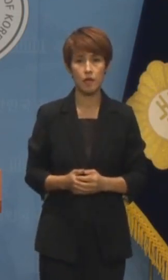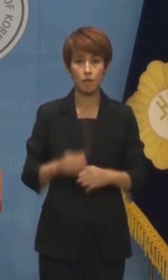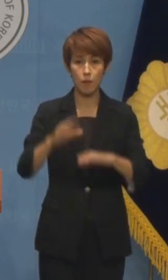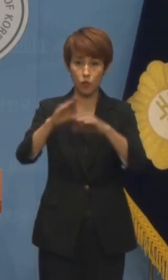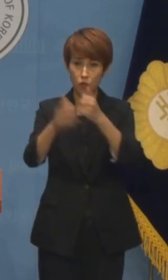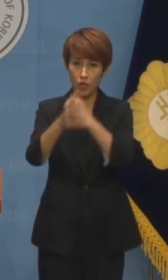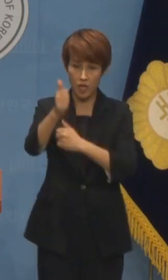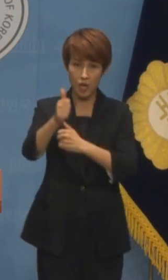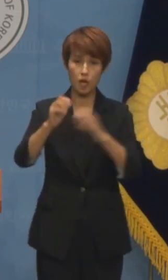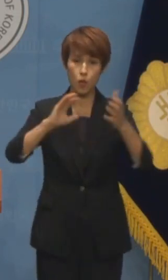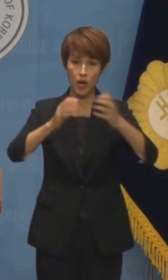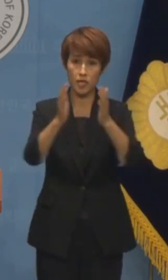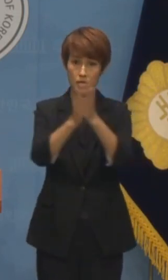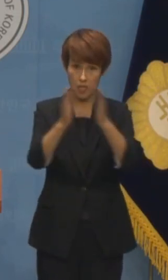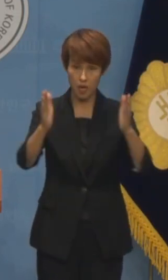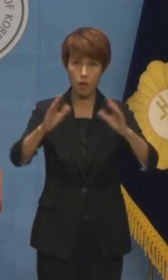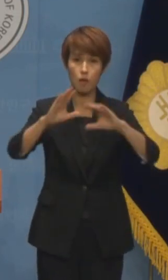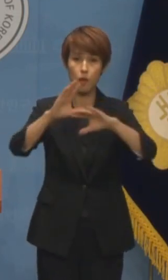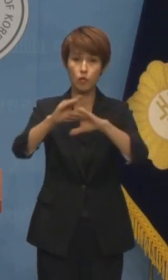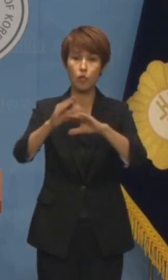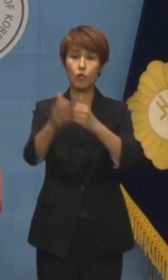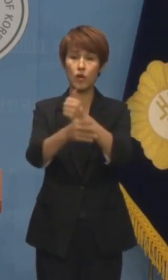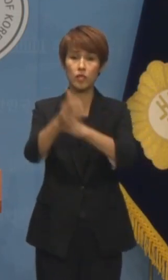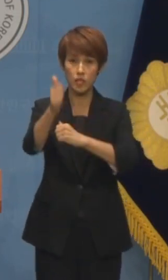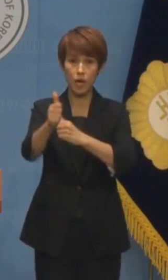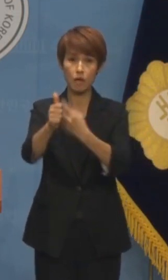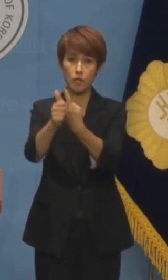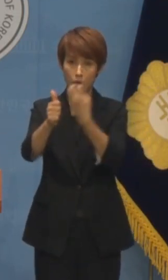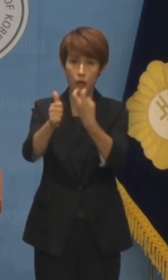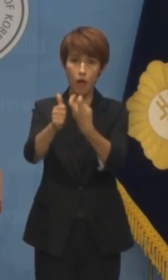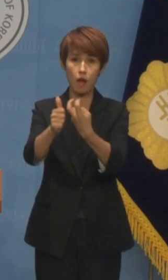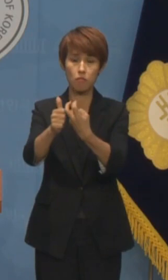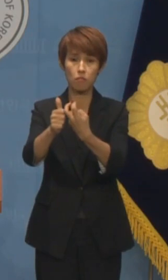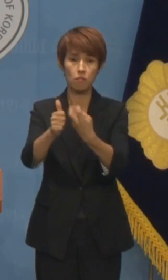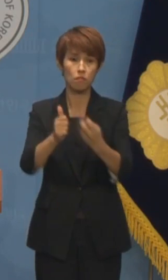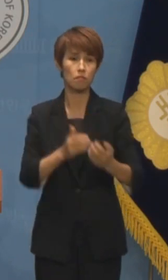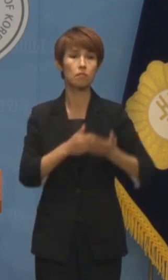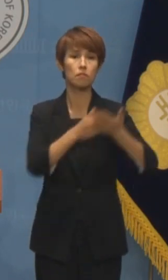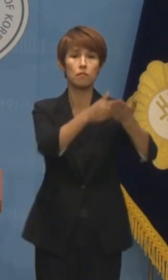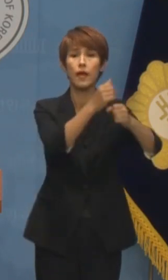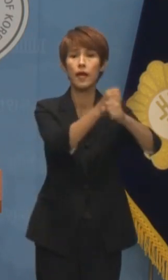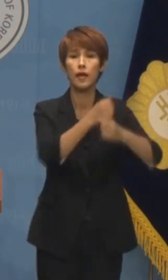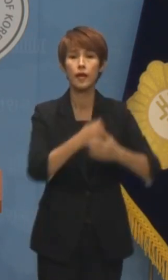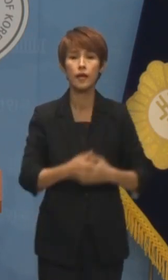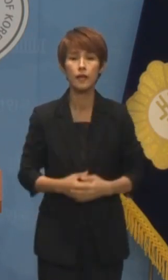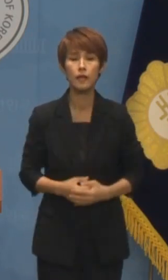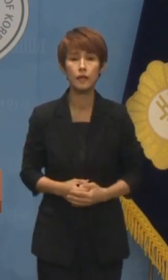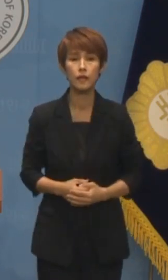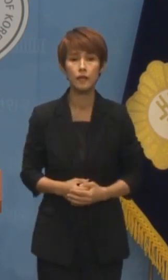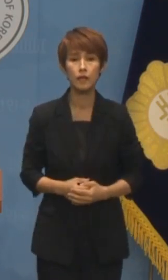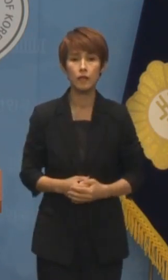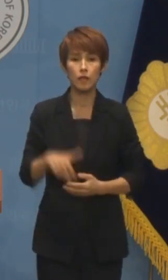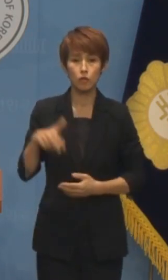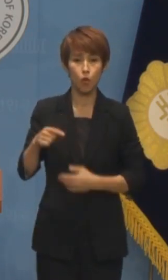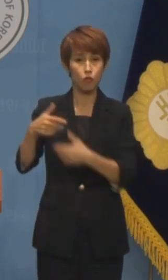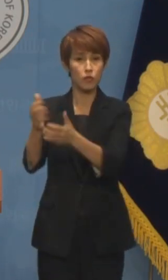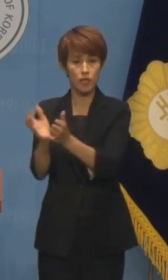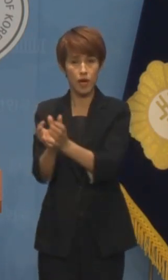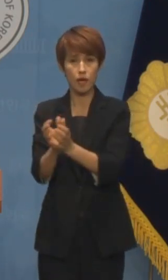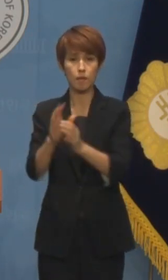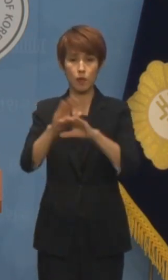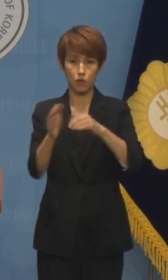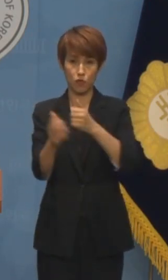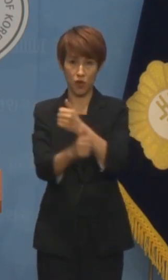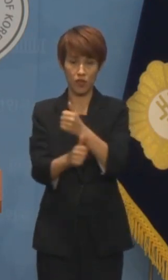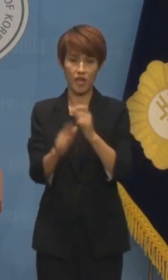열었으니 방통위원장에 대한 탄핵소추 또한 공동 대표 발의 진행을 할 겁니다. 조국혁신당 과방위